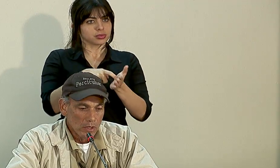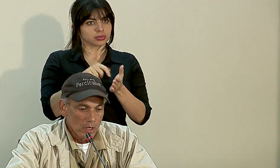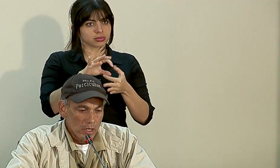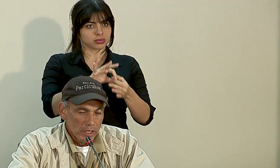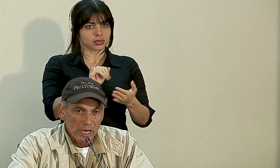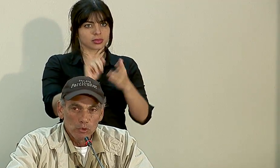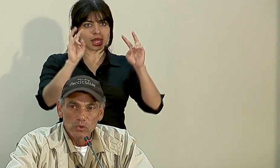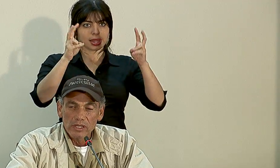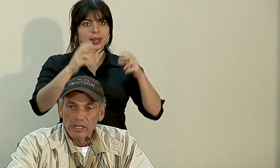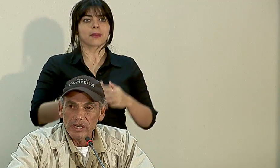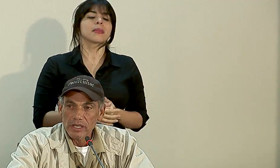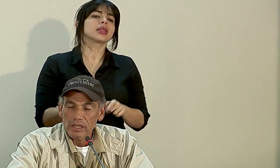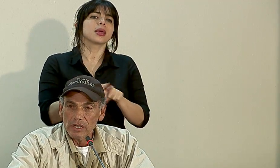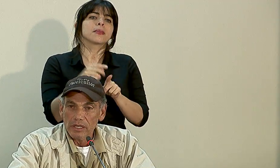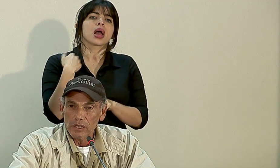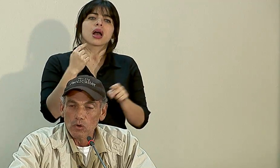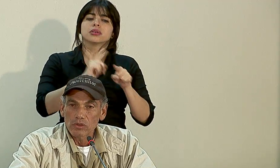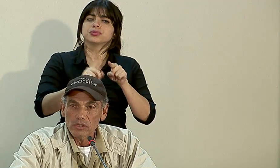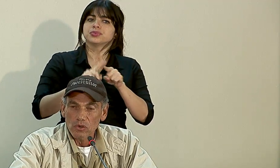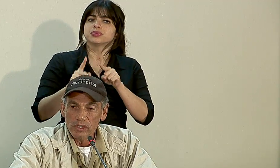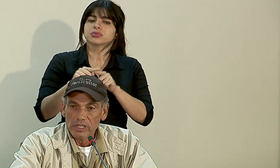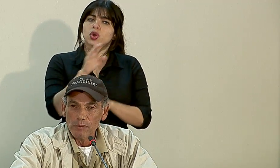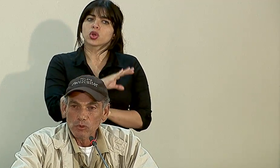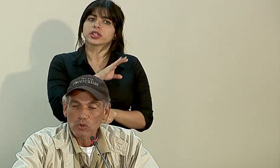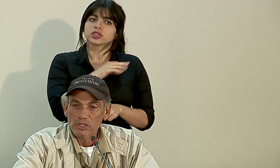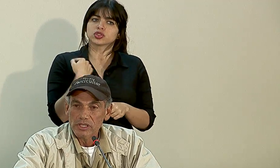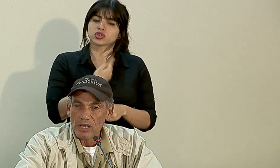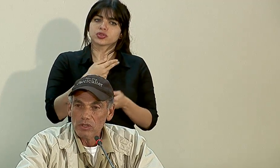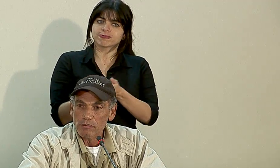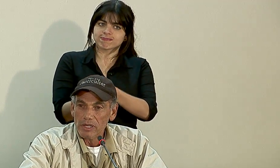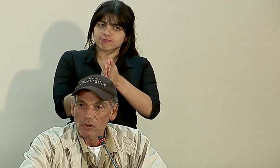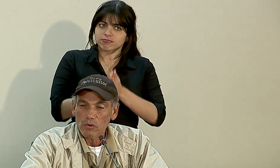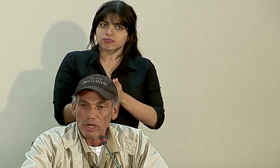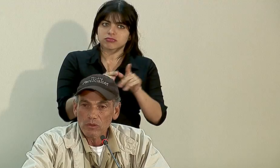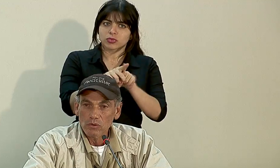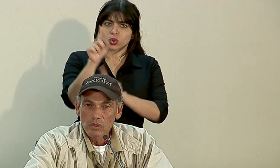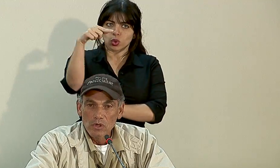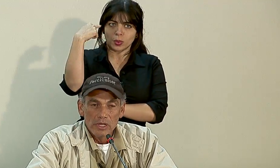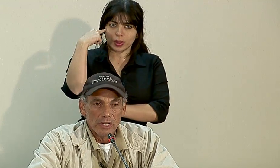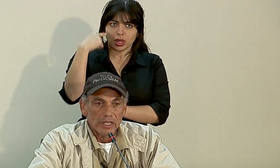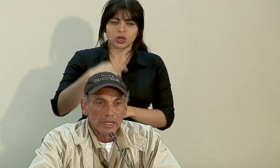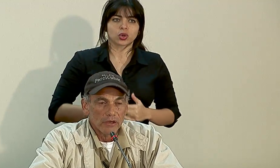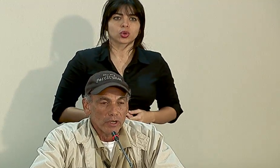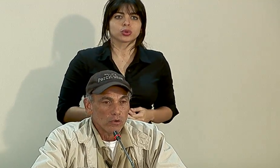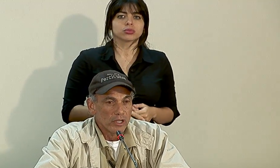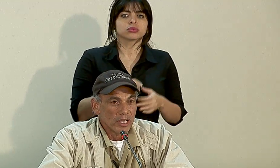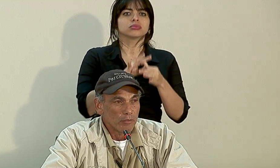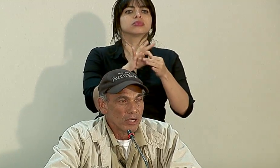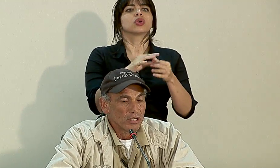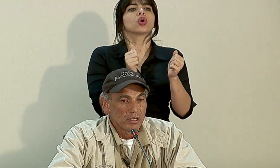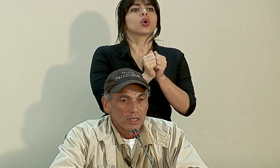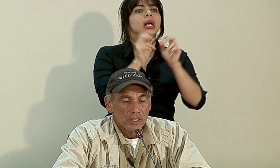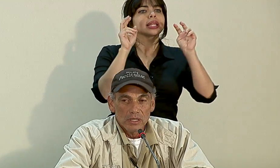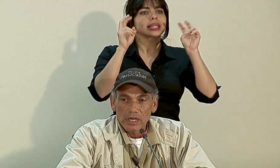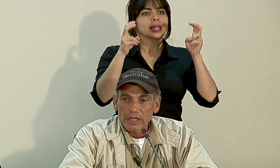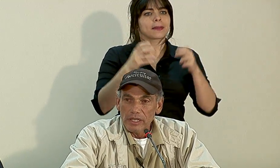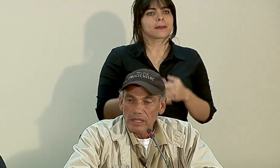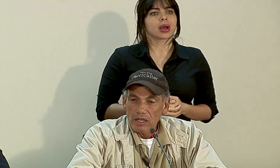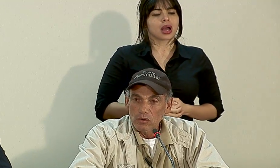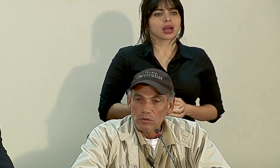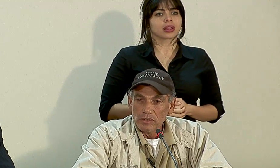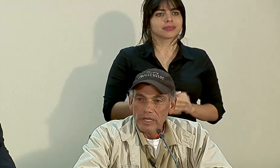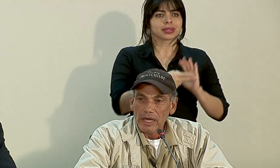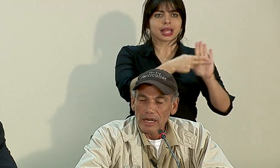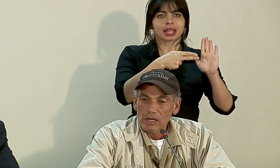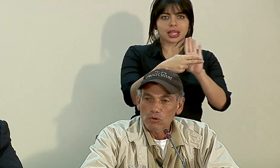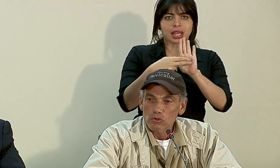sentido. Tenemos una serie de condiciones que hemos solicitado también al gobierno que tiene que ver con el tema del